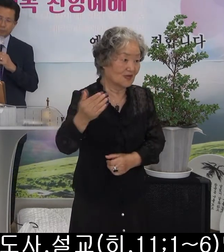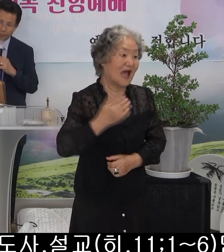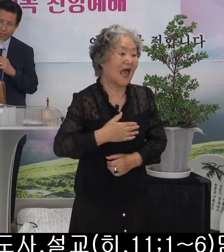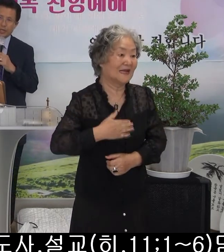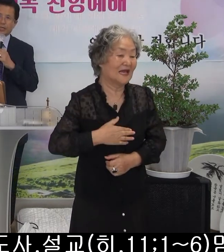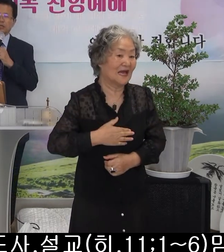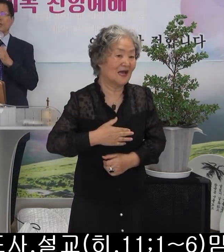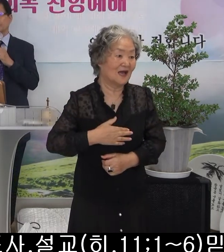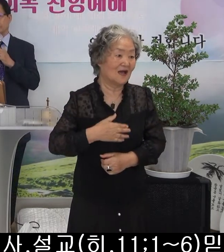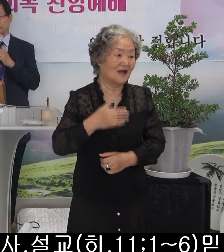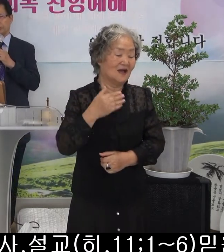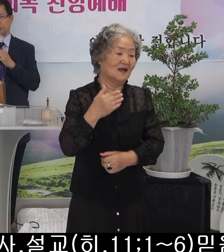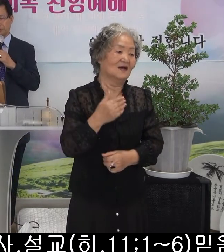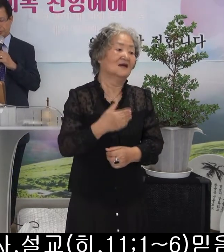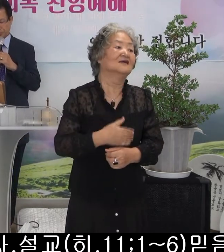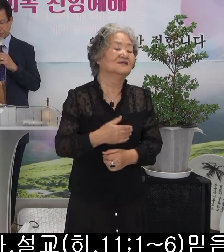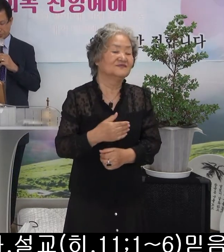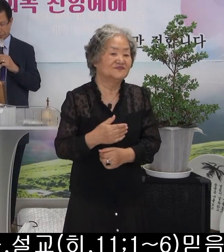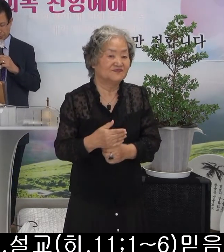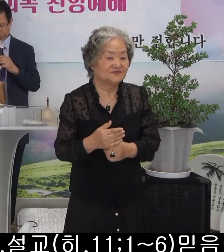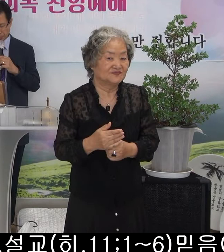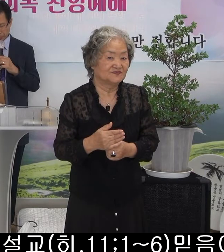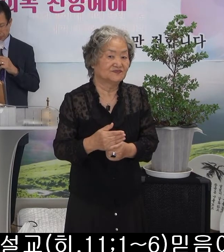것을 압니다. 라고 말씀하고 있습니다.